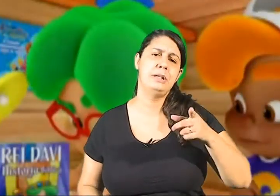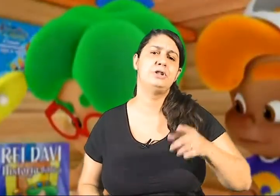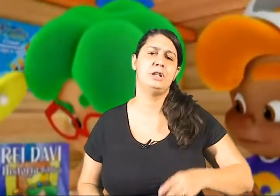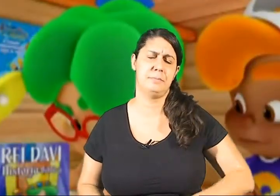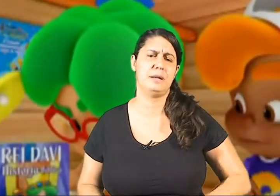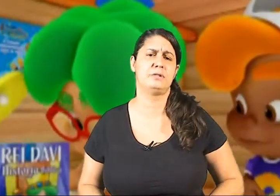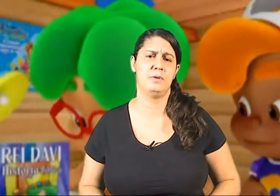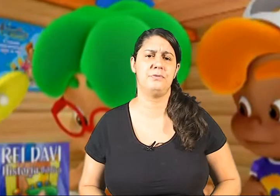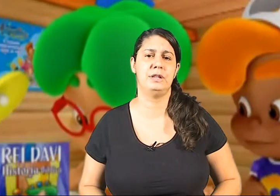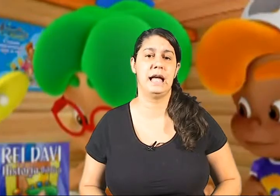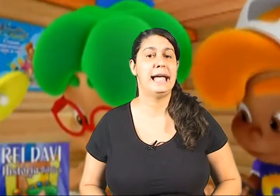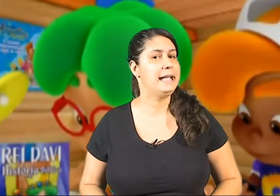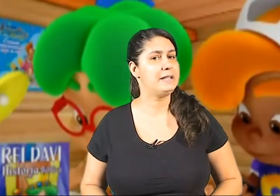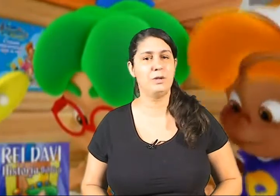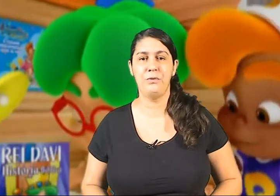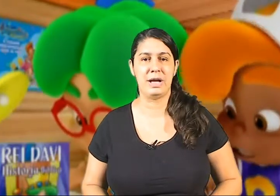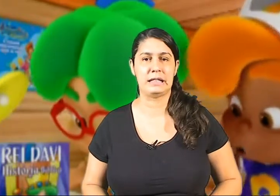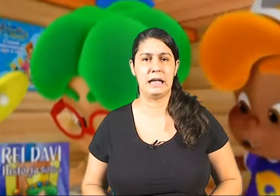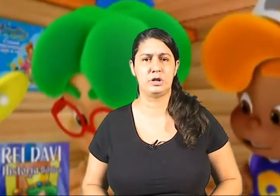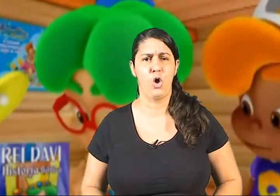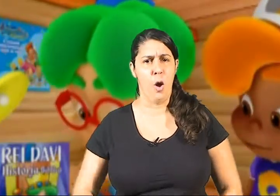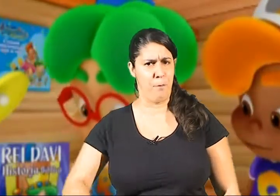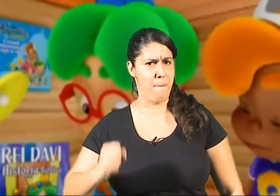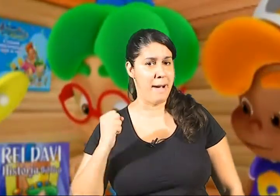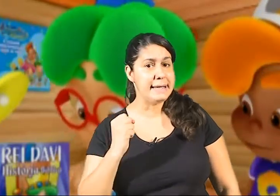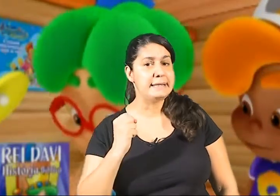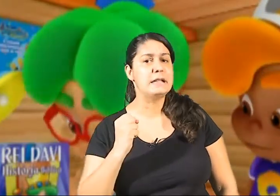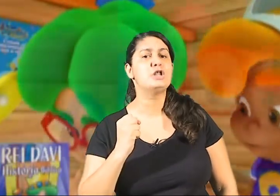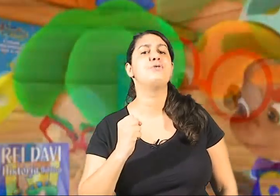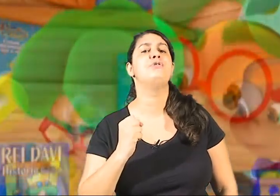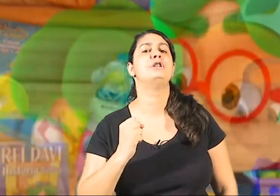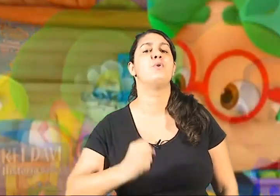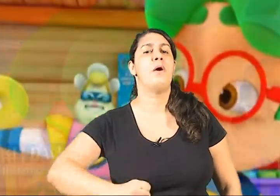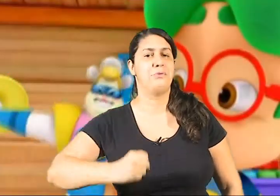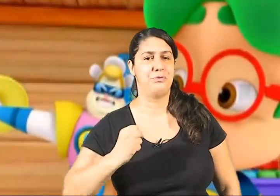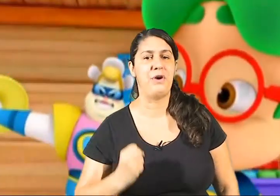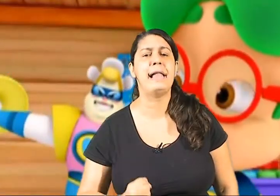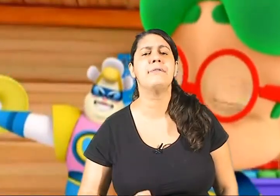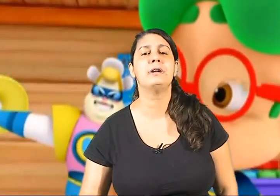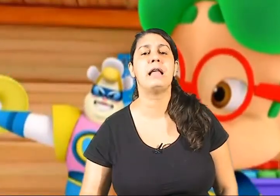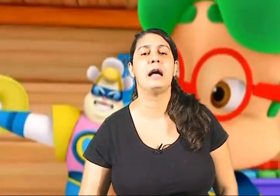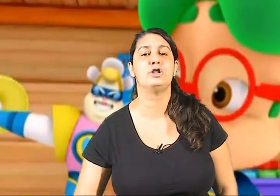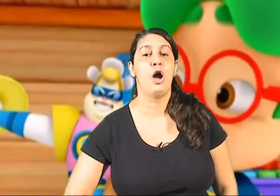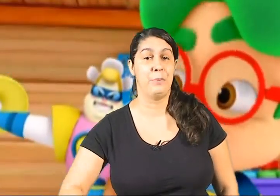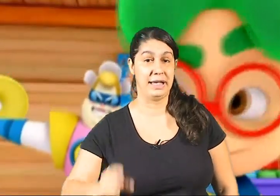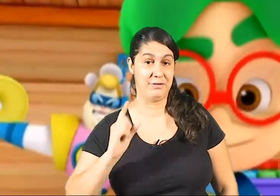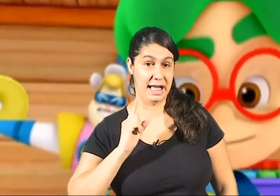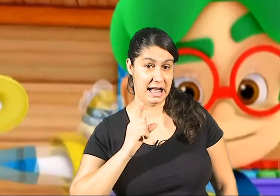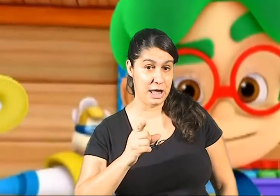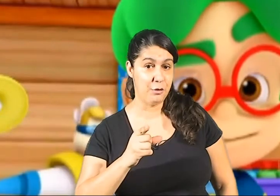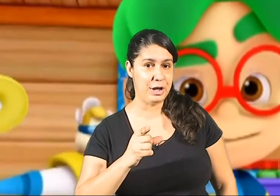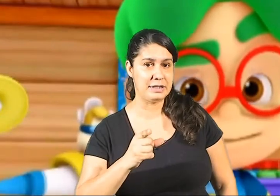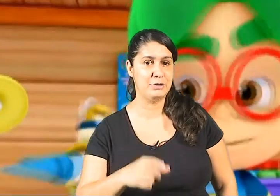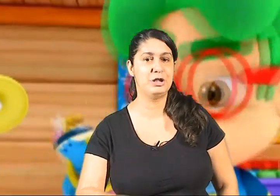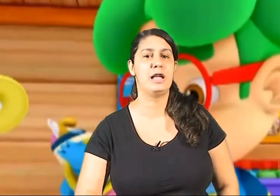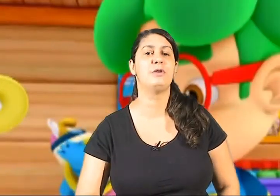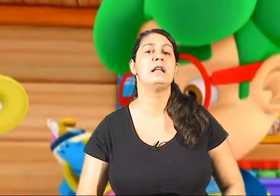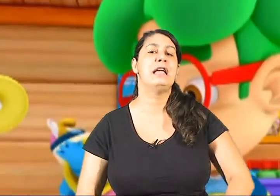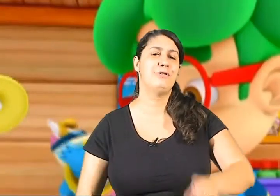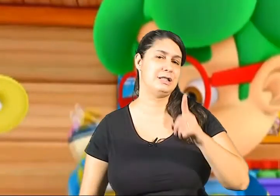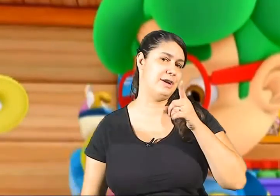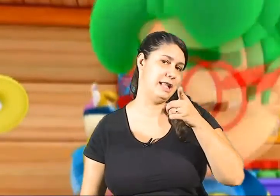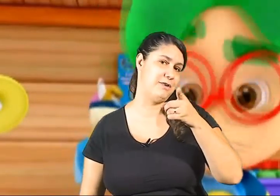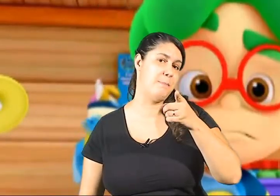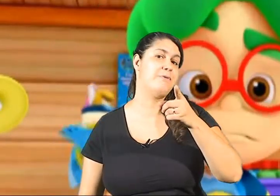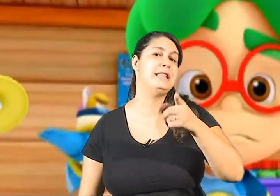colher mentira para sua vida então não faça isso por mais que seja difícil fale a verdade porque vai agradar o coração de Deus